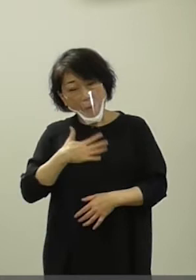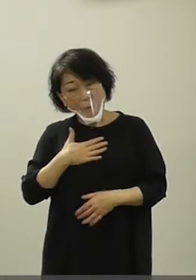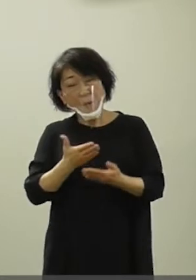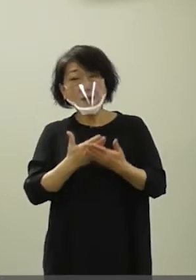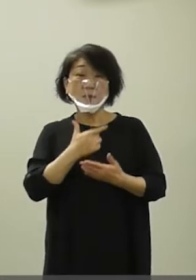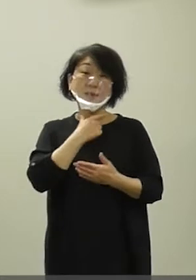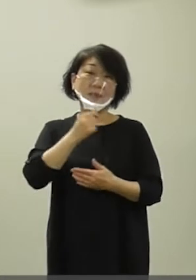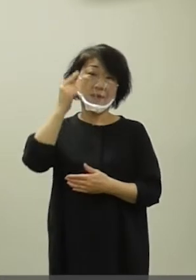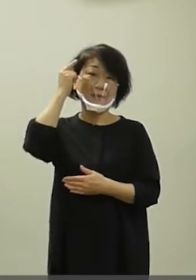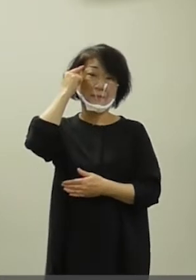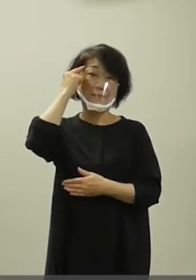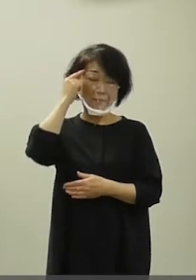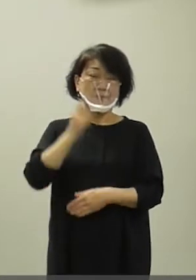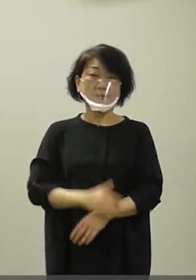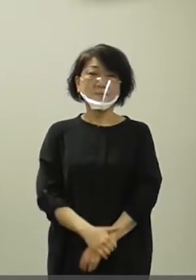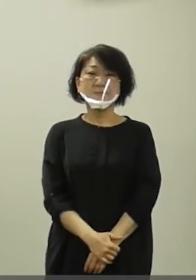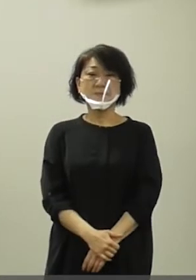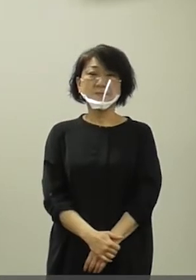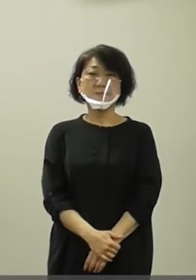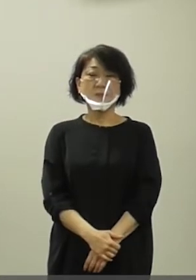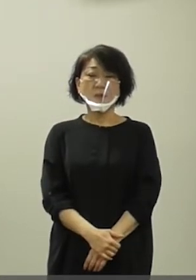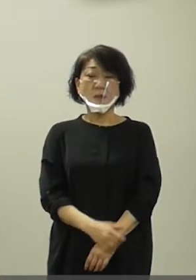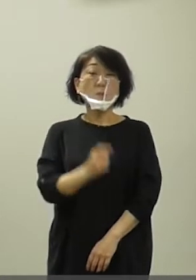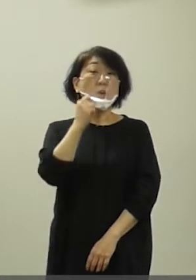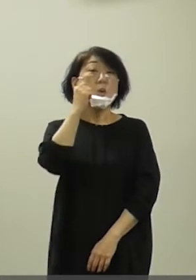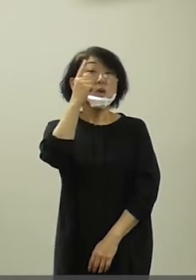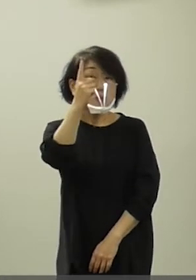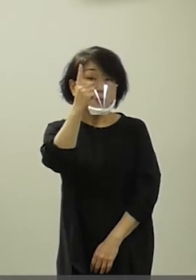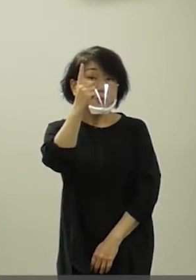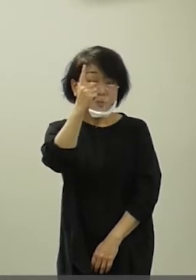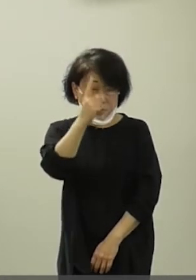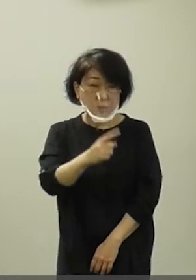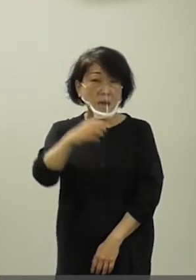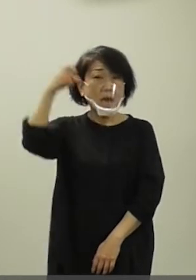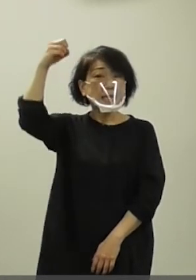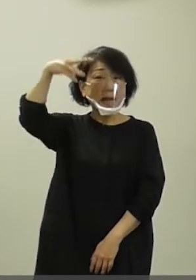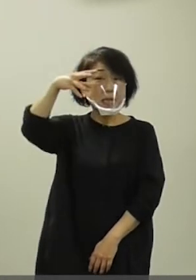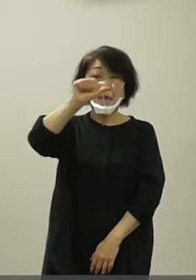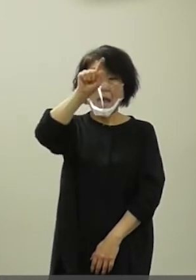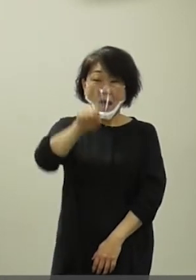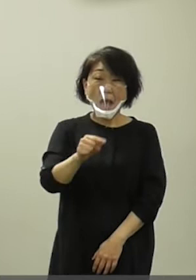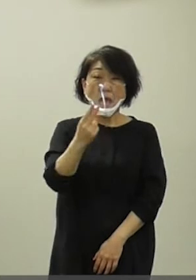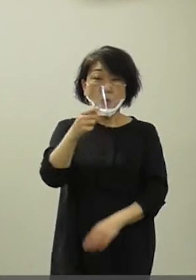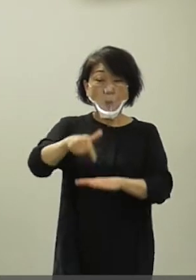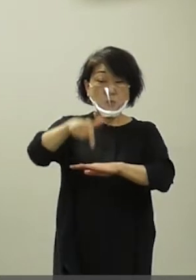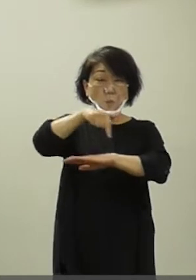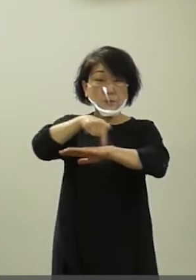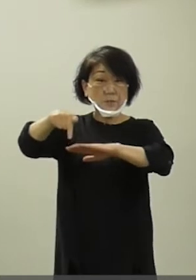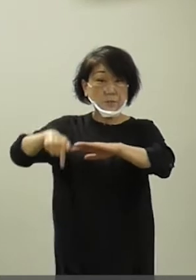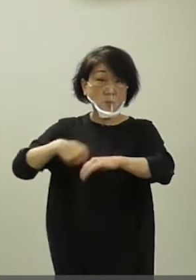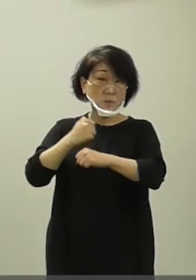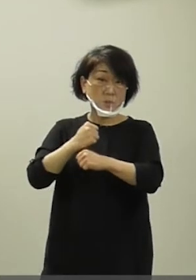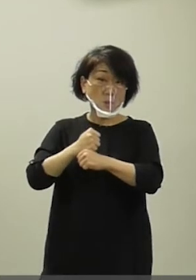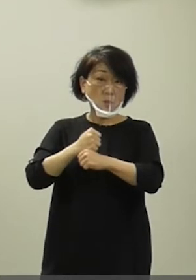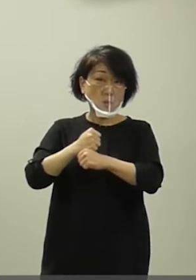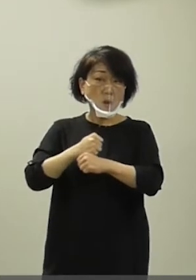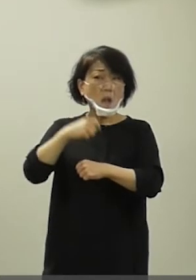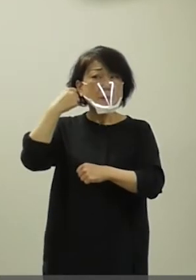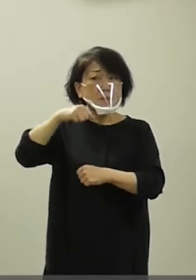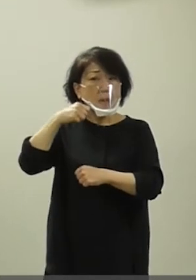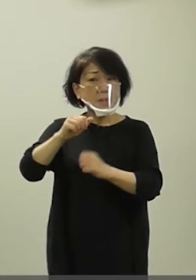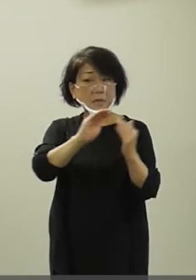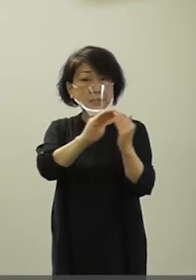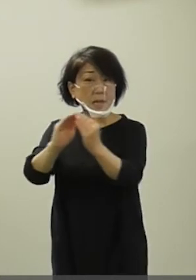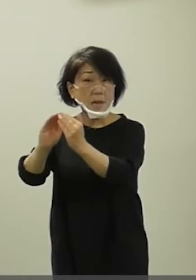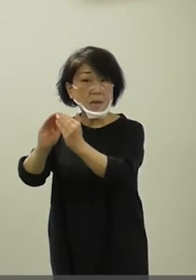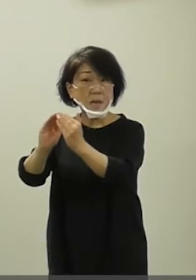と思いますそしてもう一つですねありのアートプロジェクト事業南走りながら